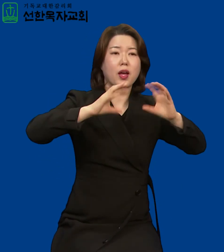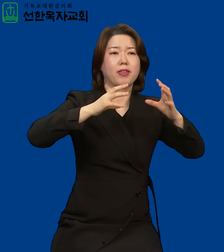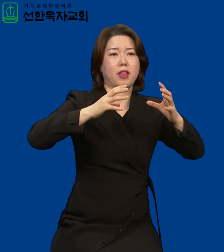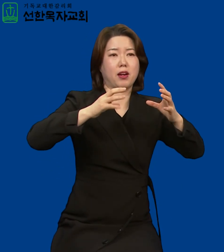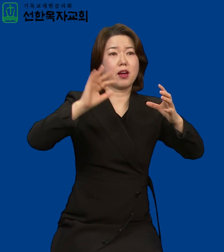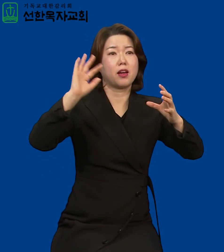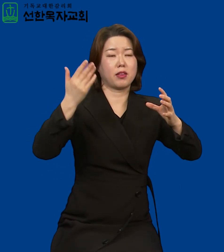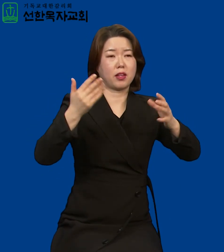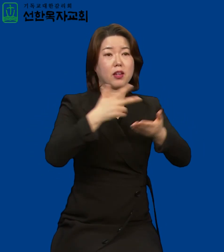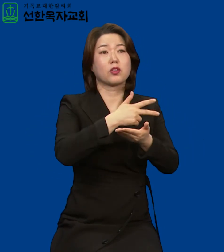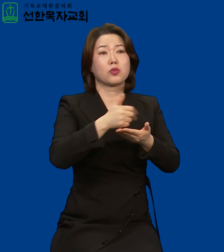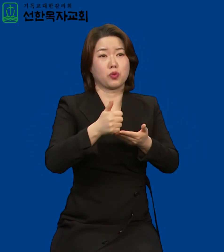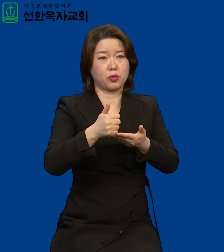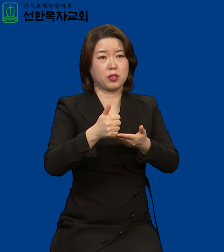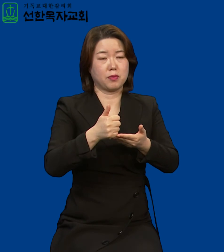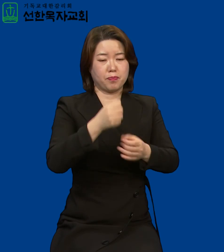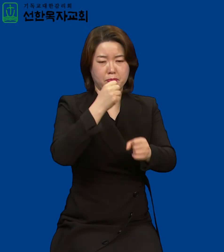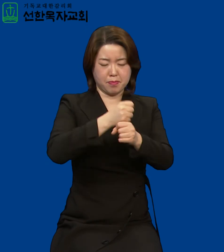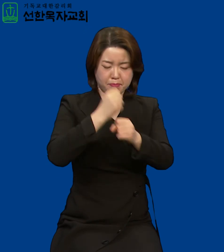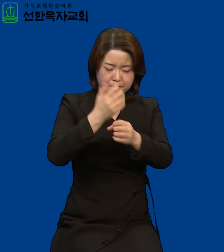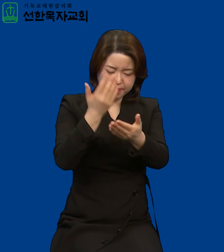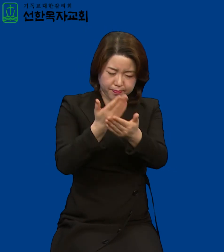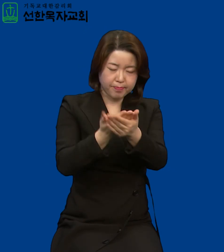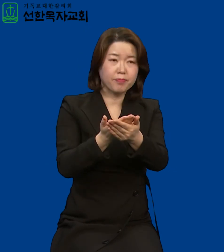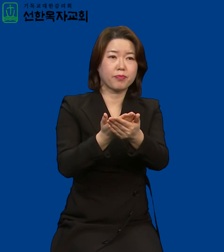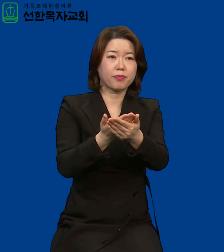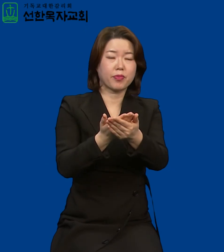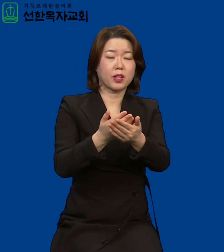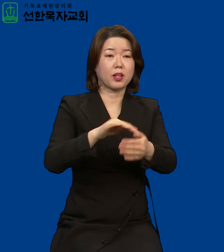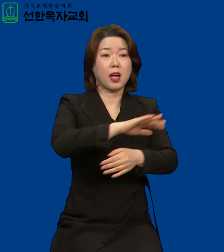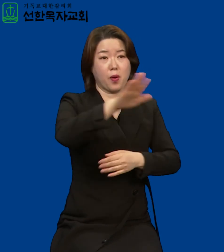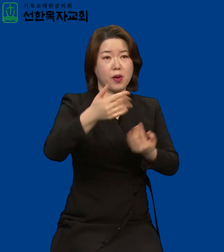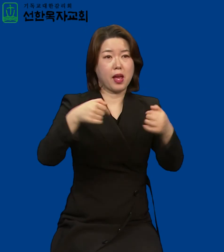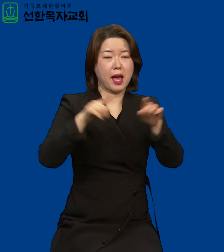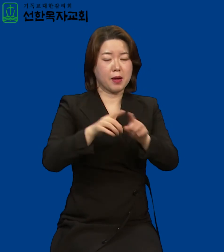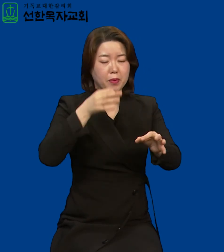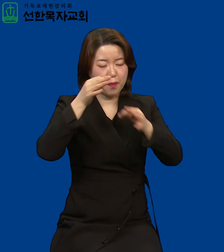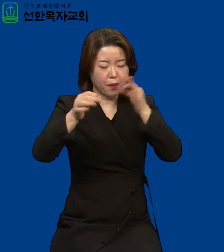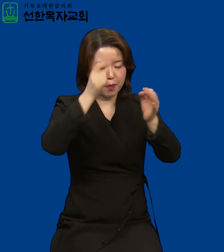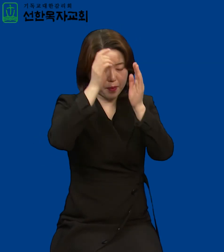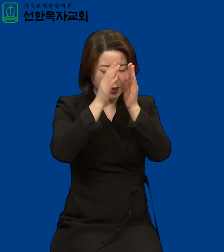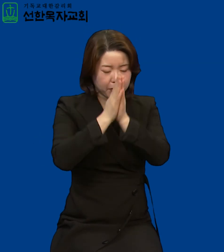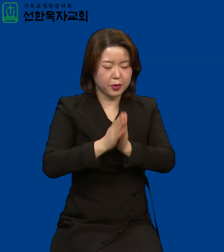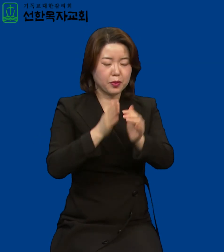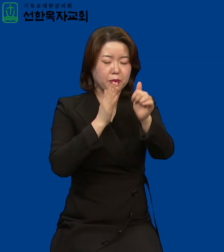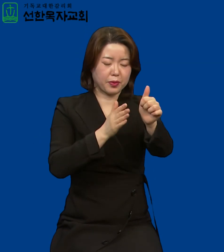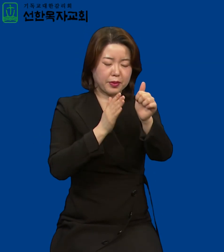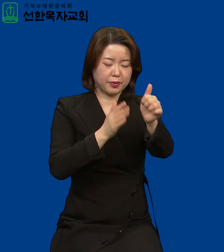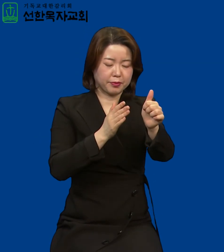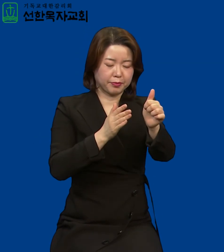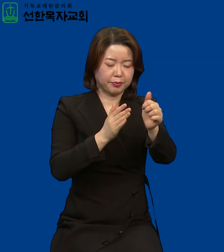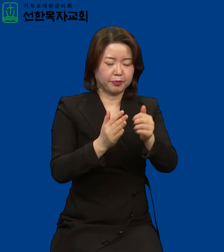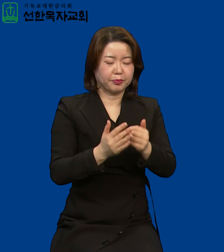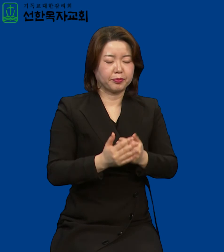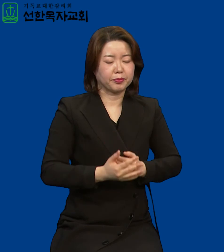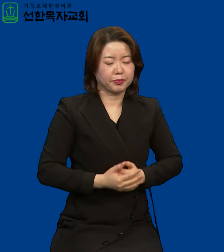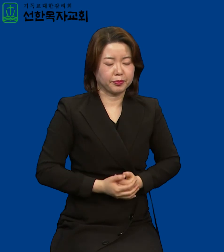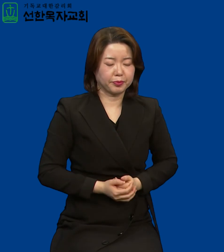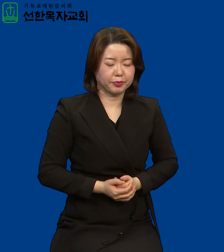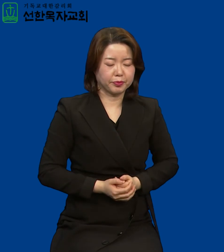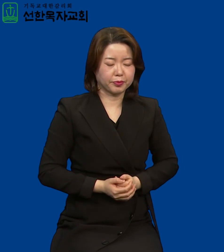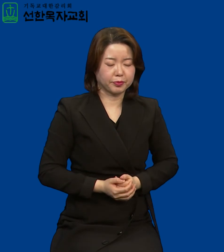되게 주님 만들어 주소서. 우리 다 같이 통성으로 기도하겠습니다. 은혜와 사랑에 충만하신